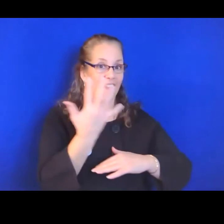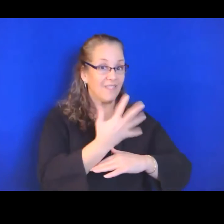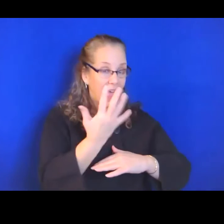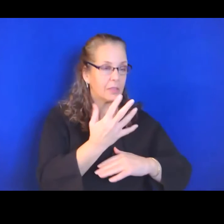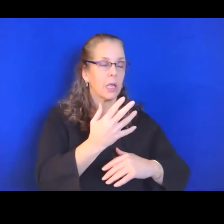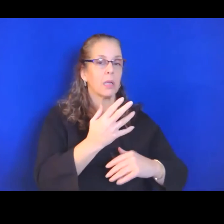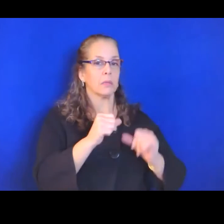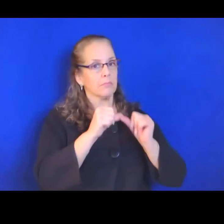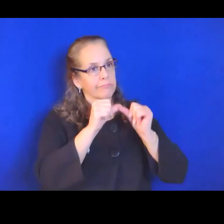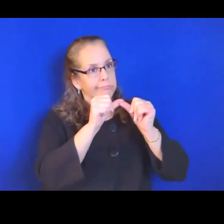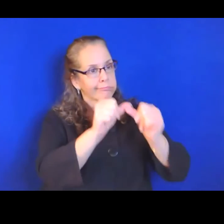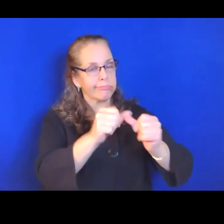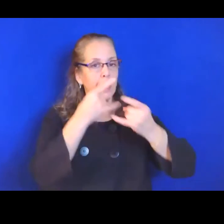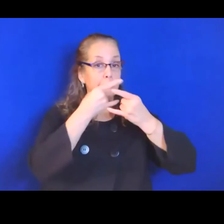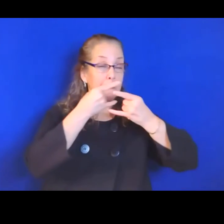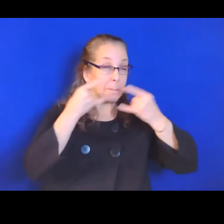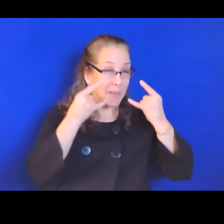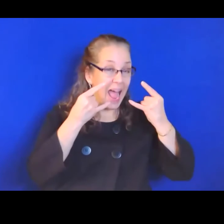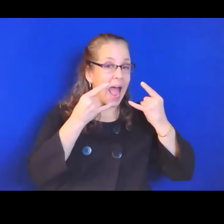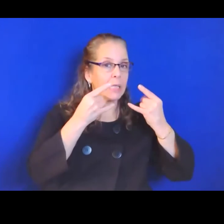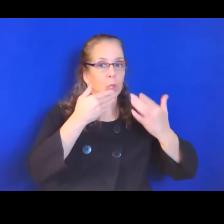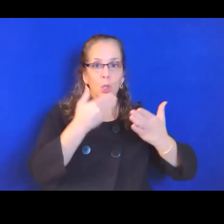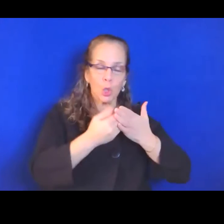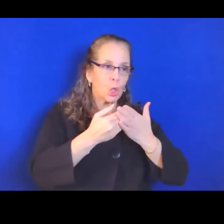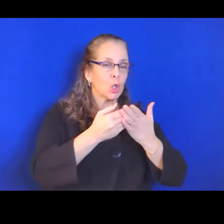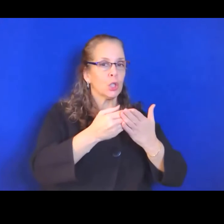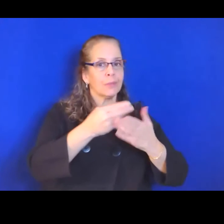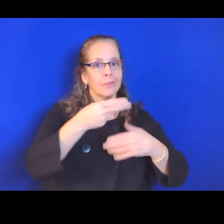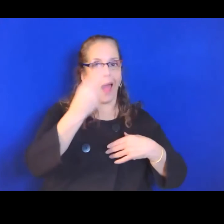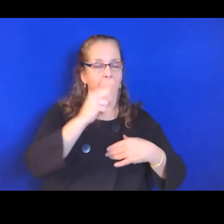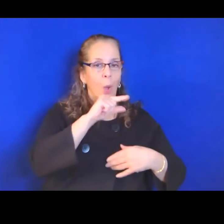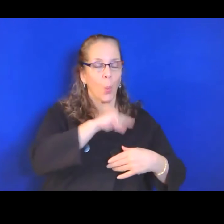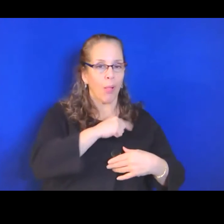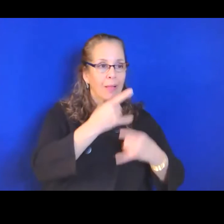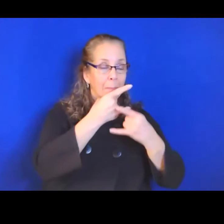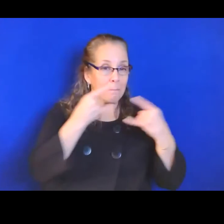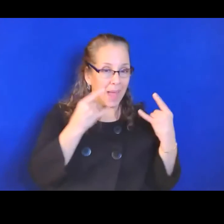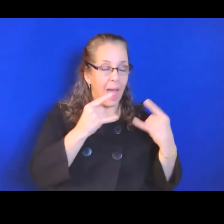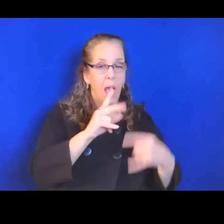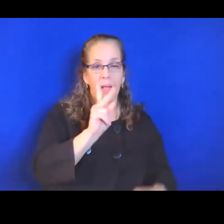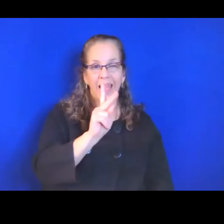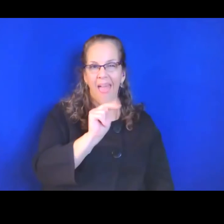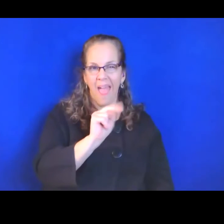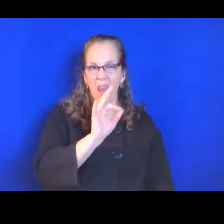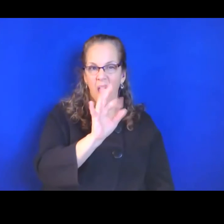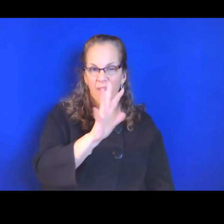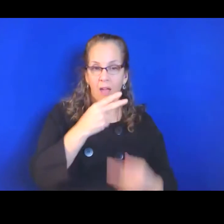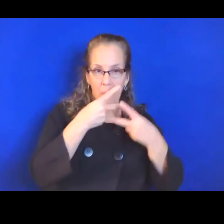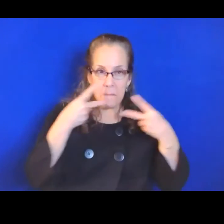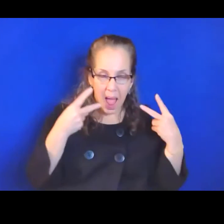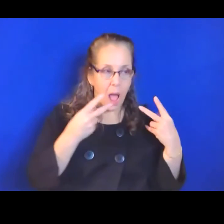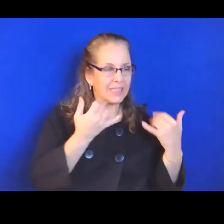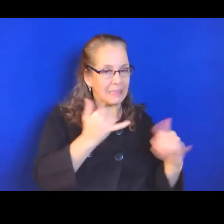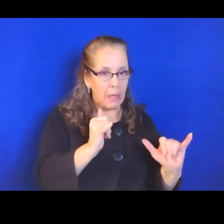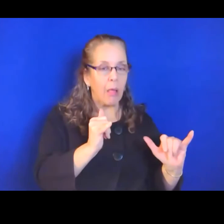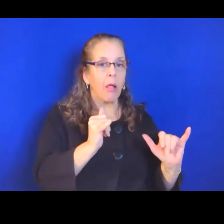要5天之内，那你应该去戴口罩，一个好的口罩。 Activities, you know, as you would